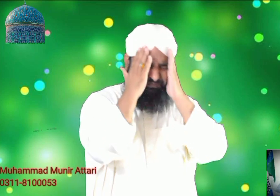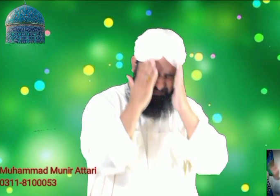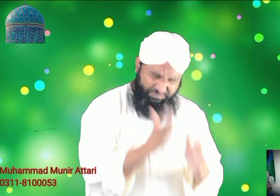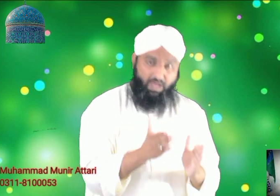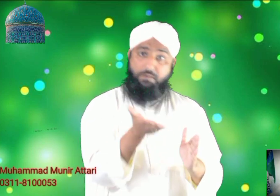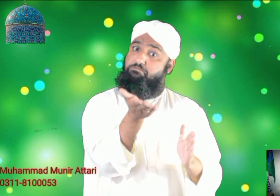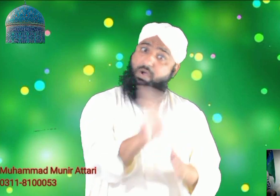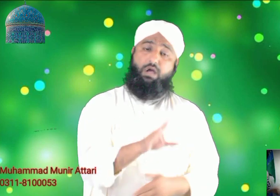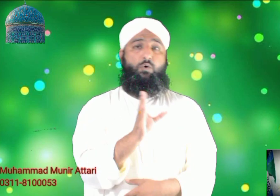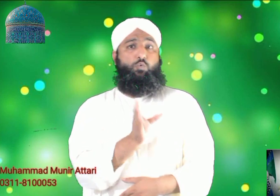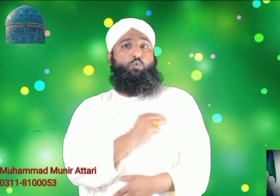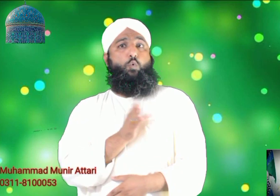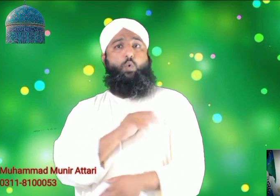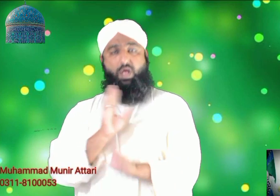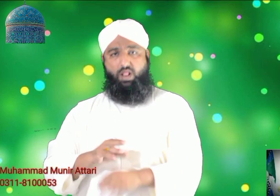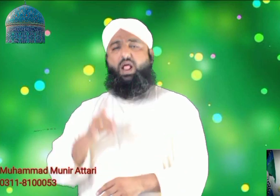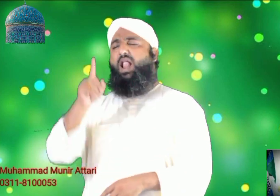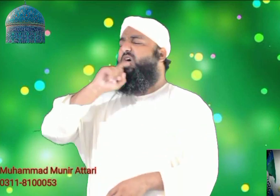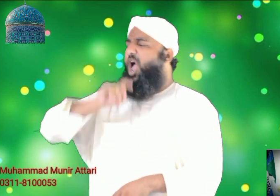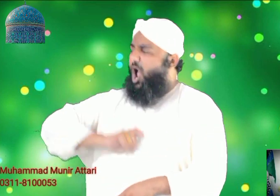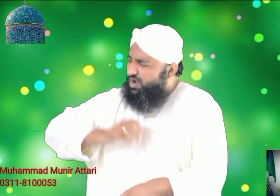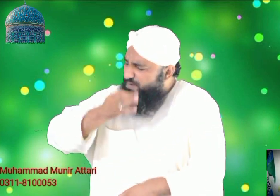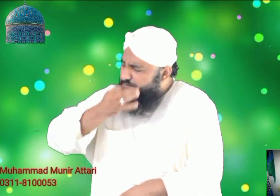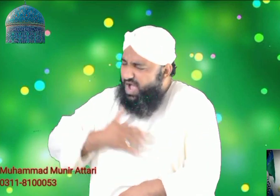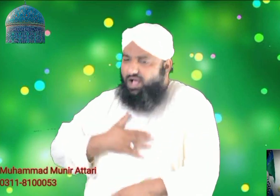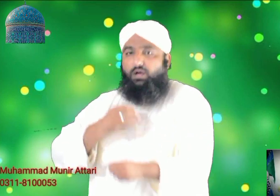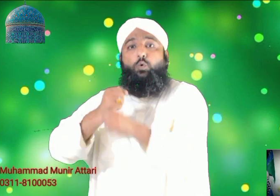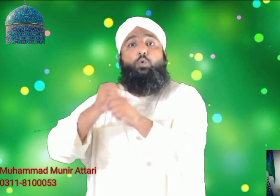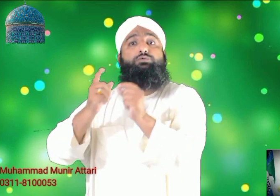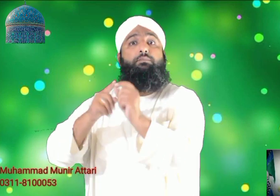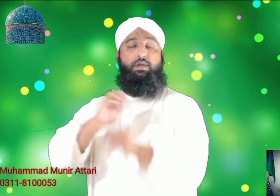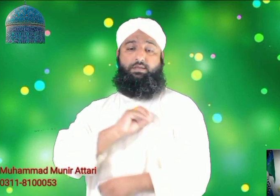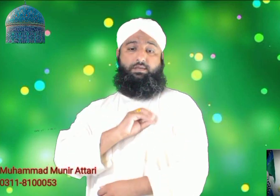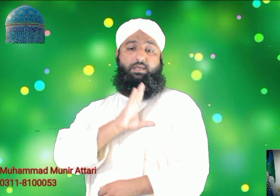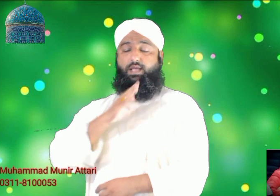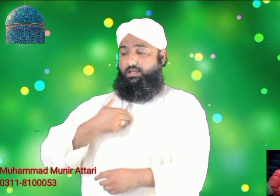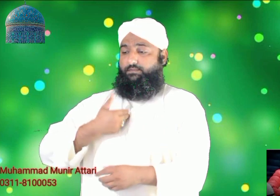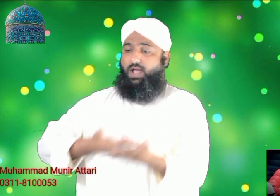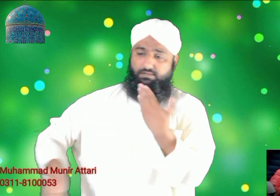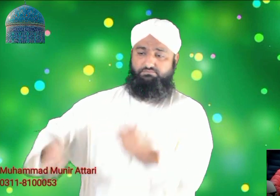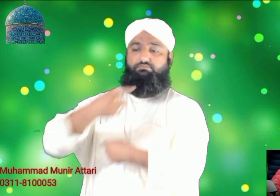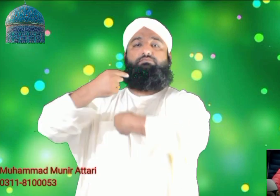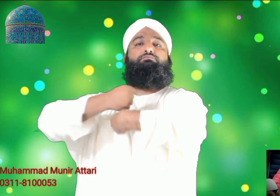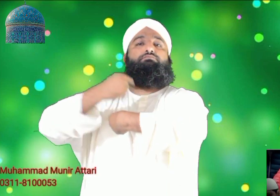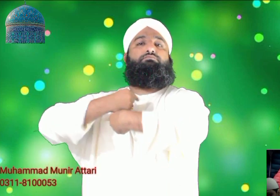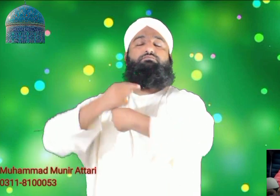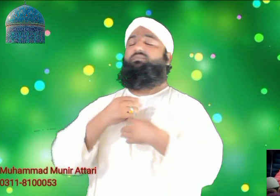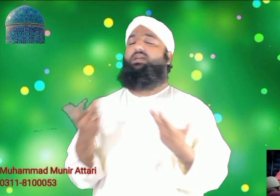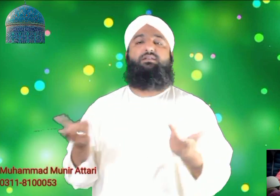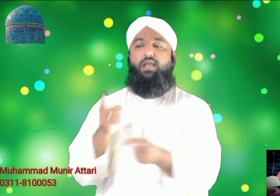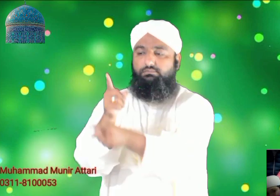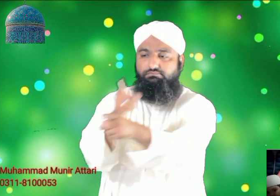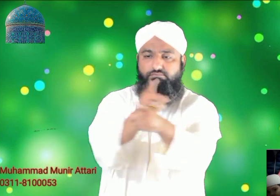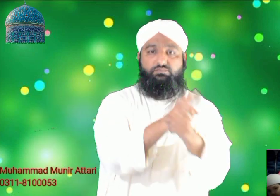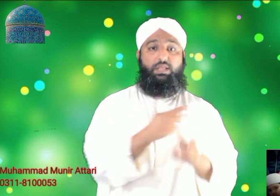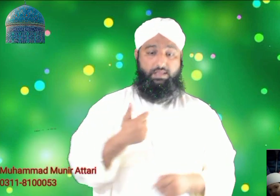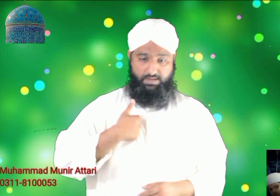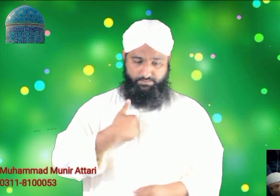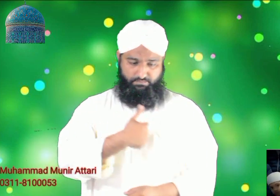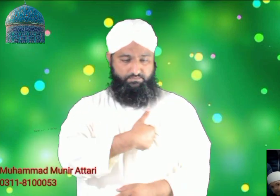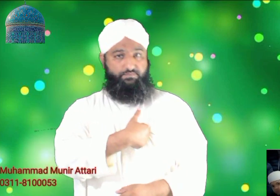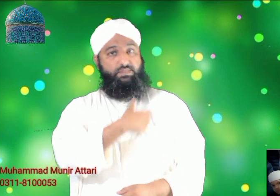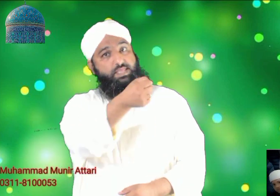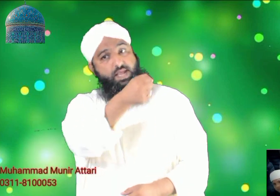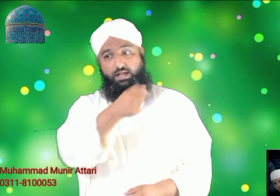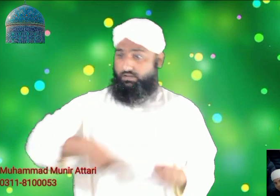ہے، اللہ کی رضا والے کام ہیں. یہ سب غوث پاک کی سیرت مجھے اور آپ کو سکھاتی ہے. تو آج آئیے میں بھی نیت کروں اور آپ بھی نیت